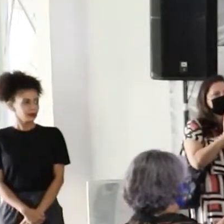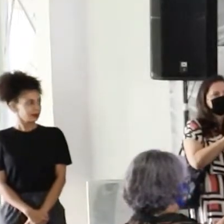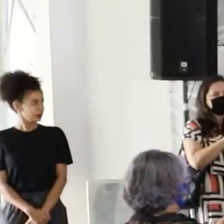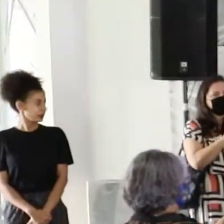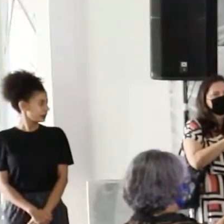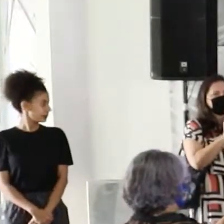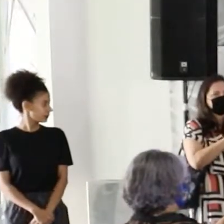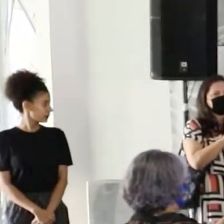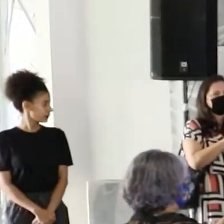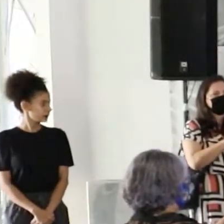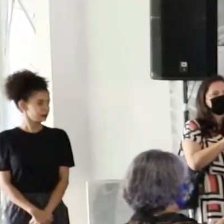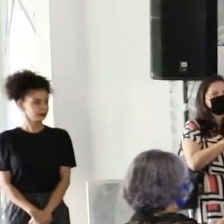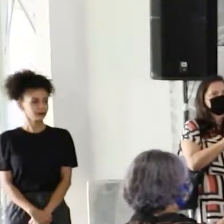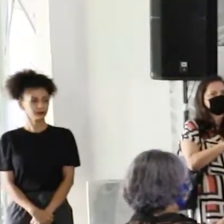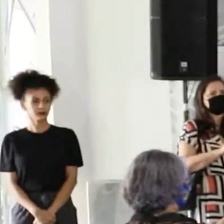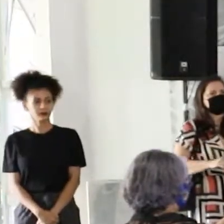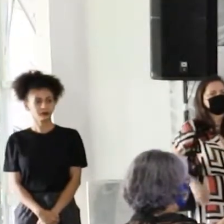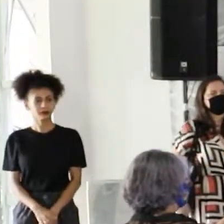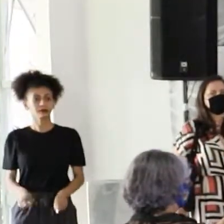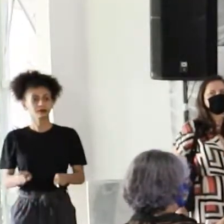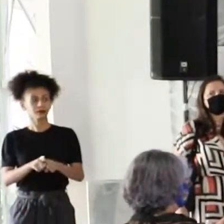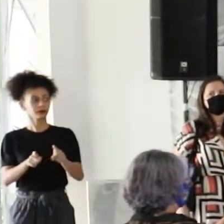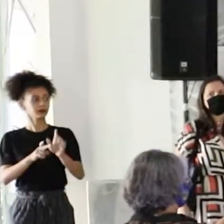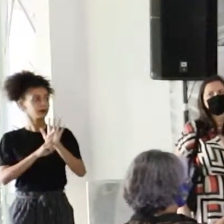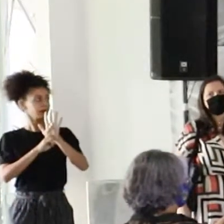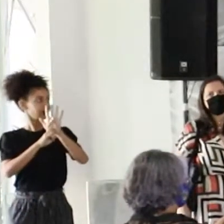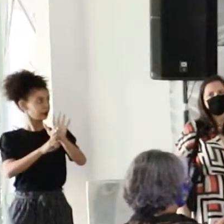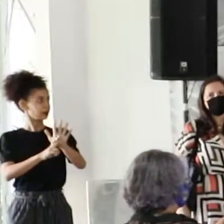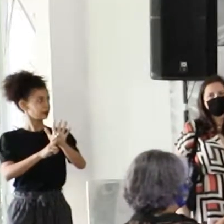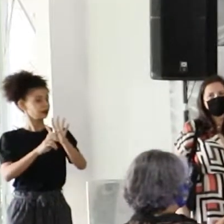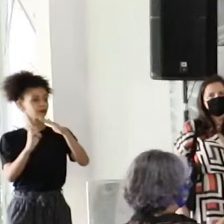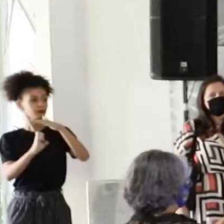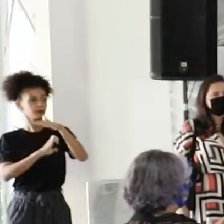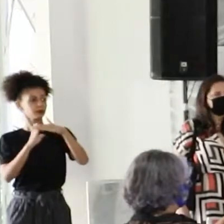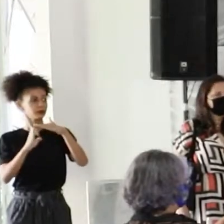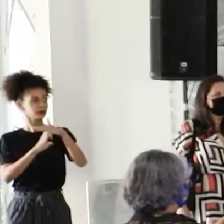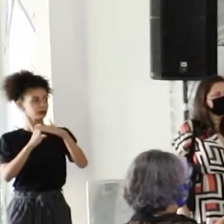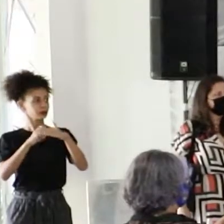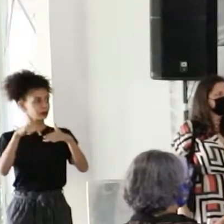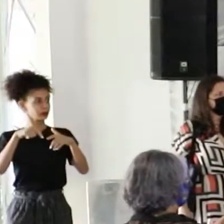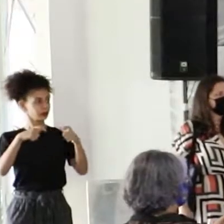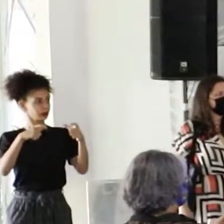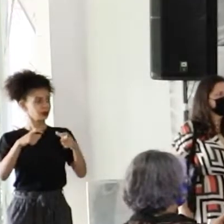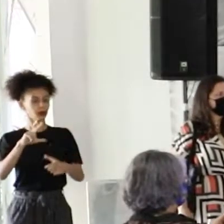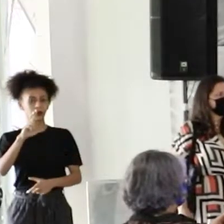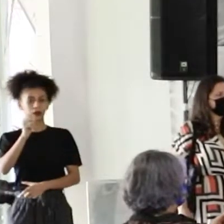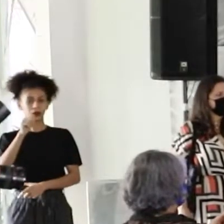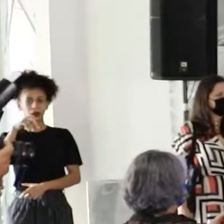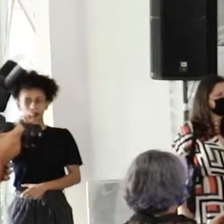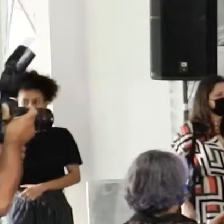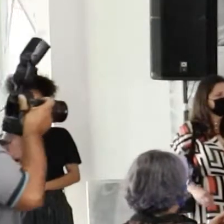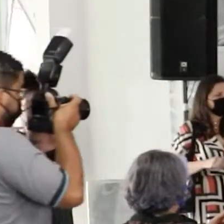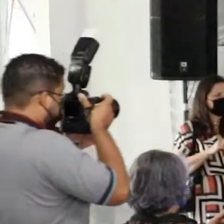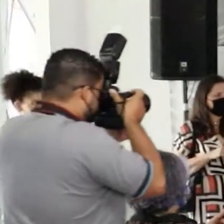é a representante da sociedade civil Juliana Krause